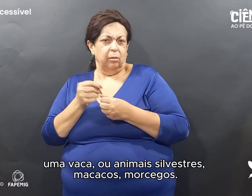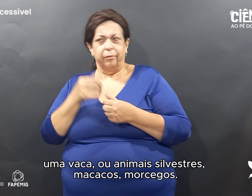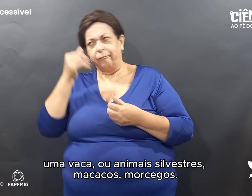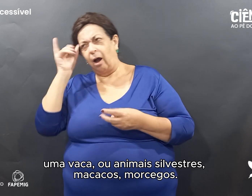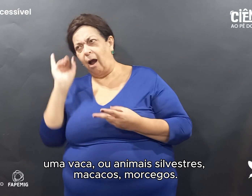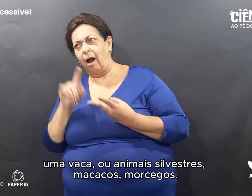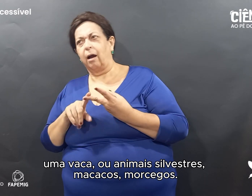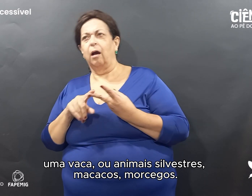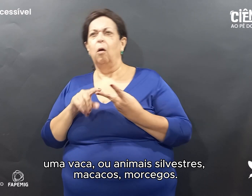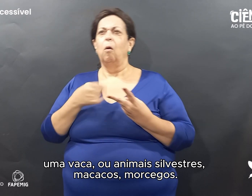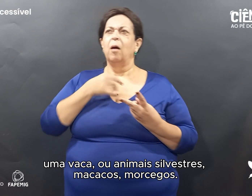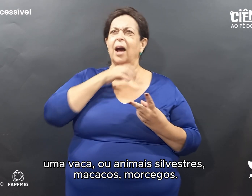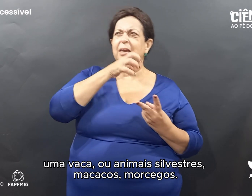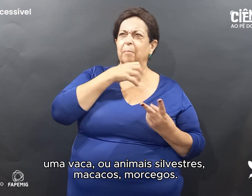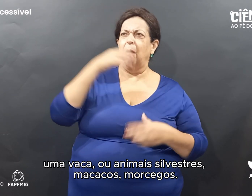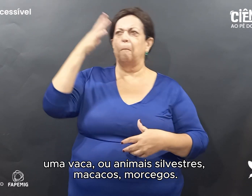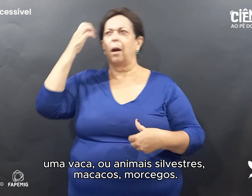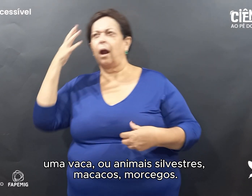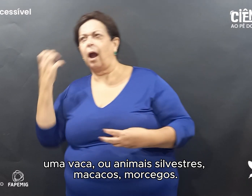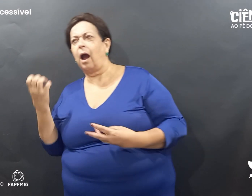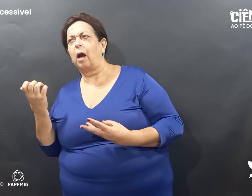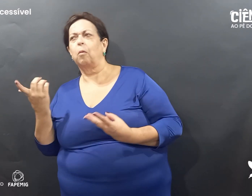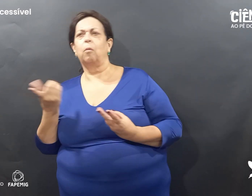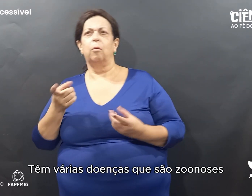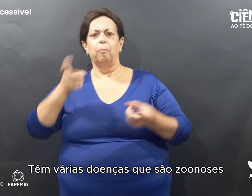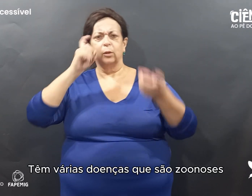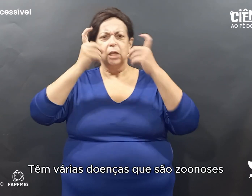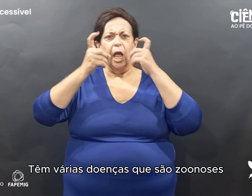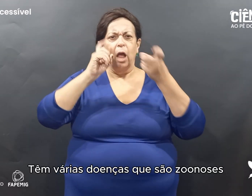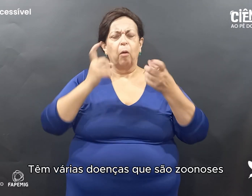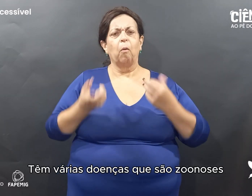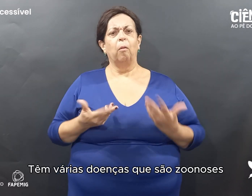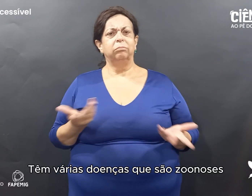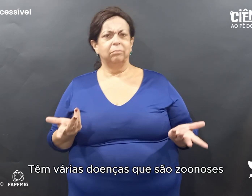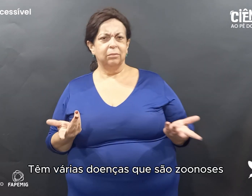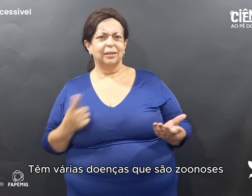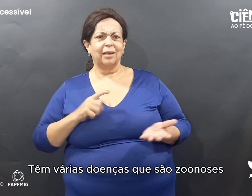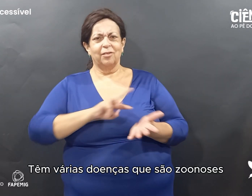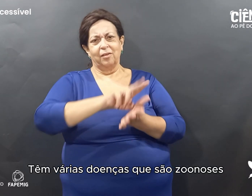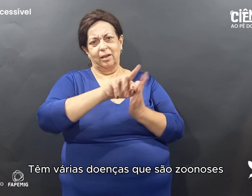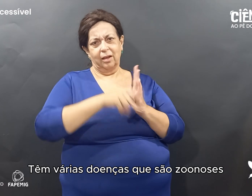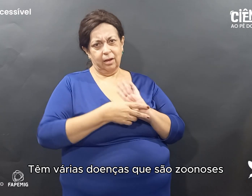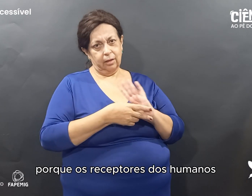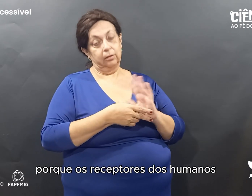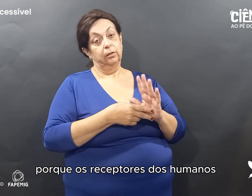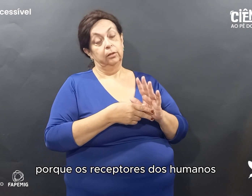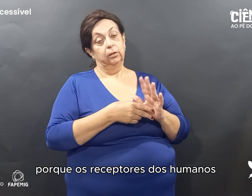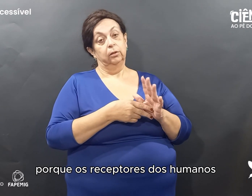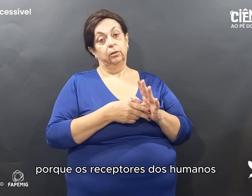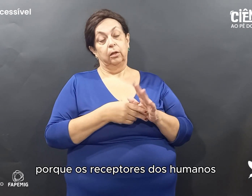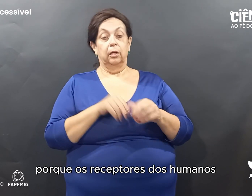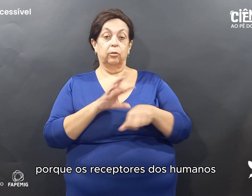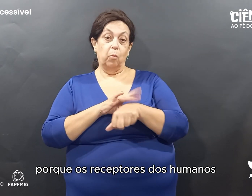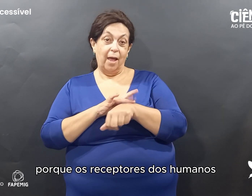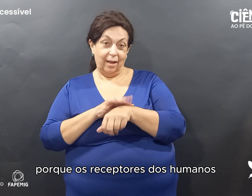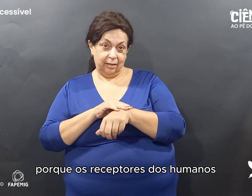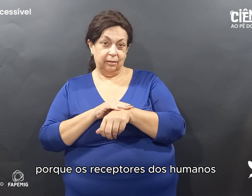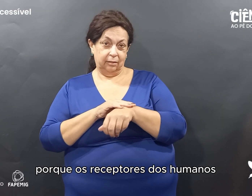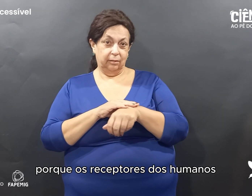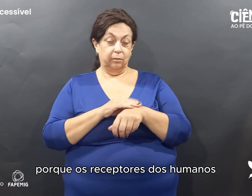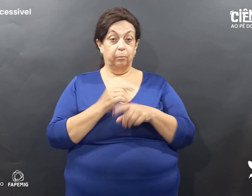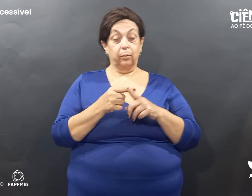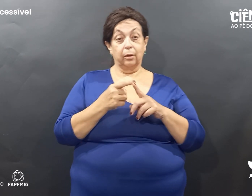ou animais silvestres, macacos, morcegos. Tem várias doenças que são zoonoses porque os receptores